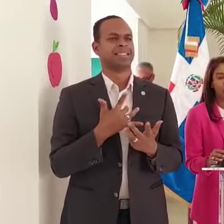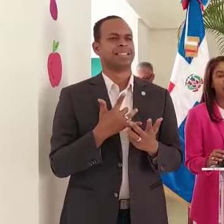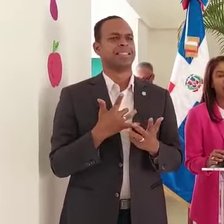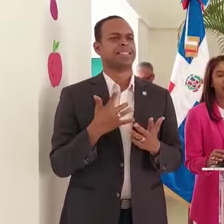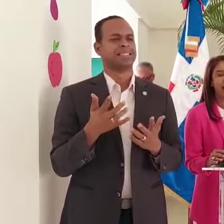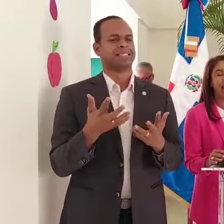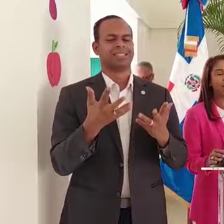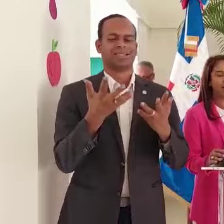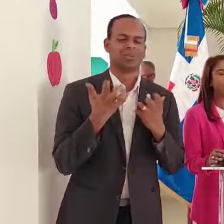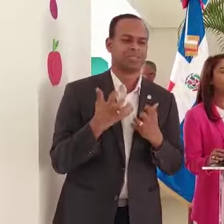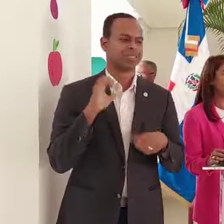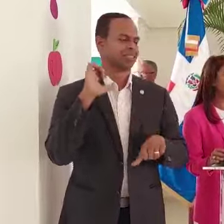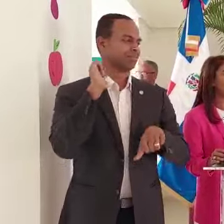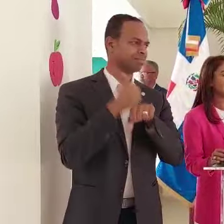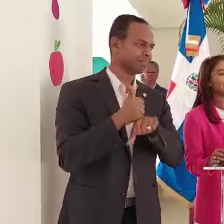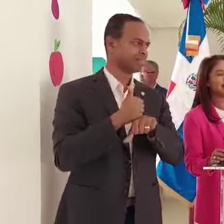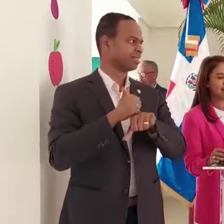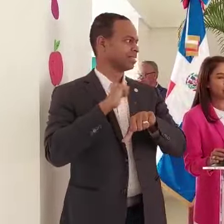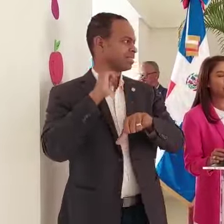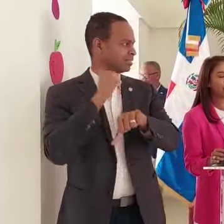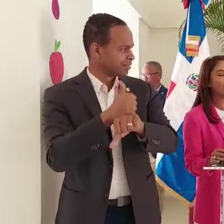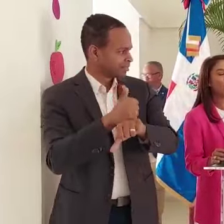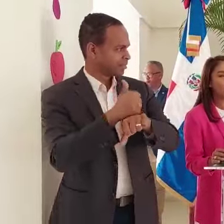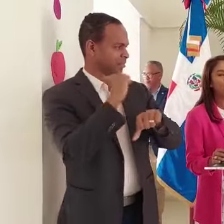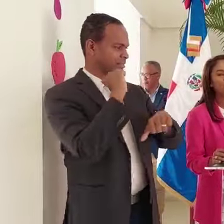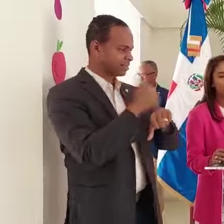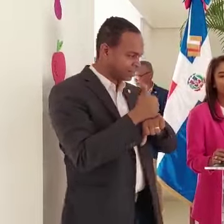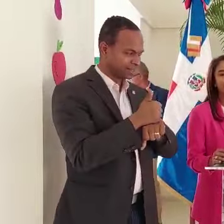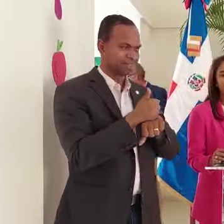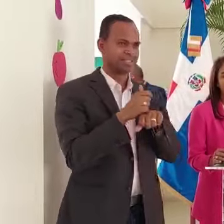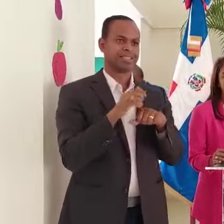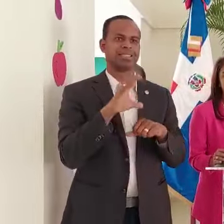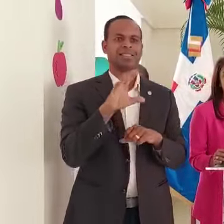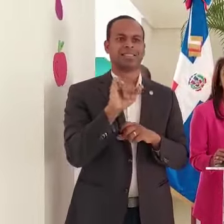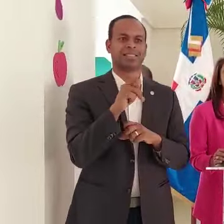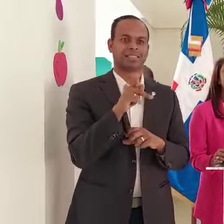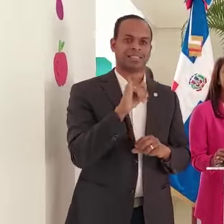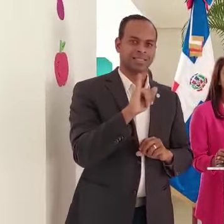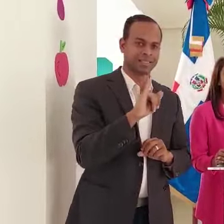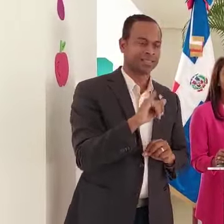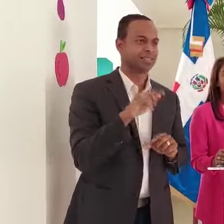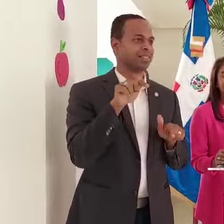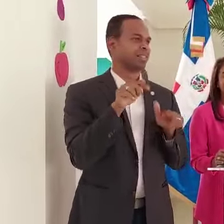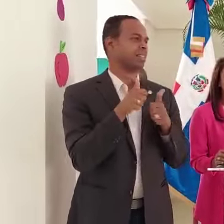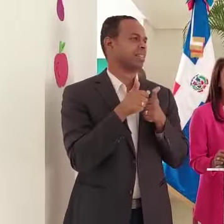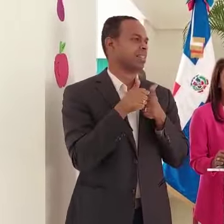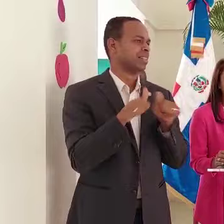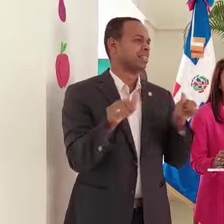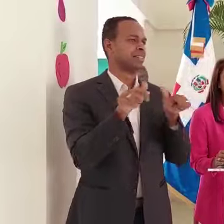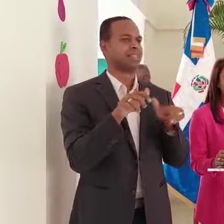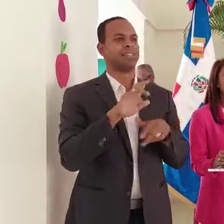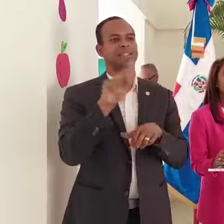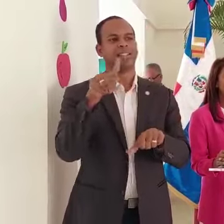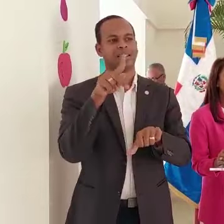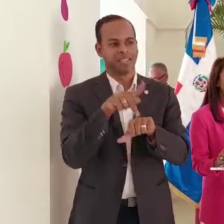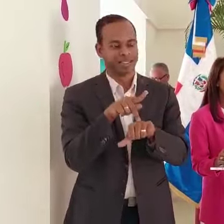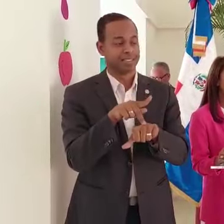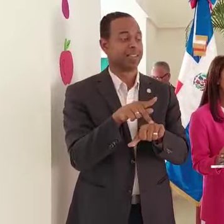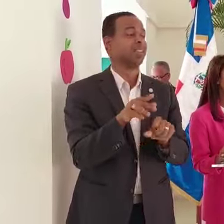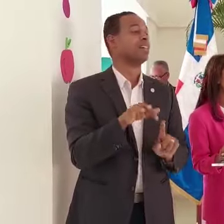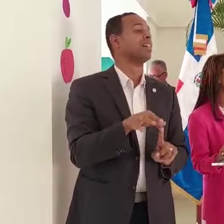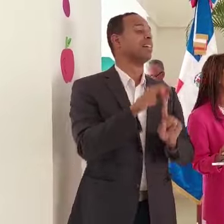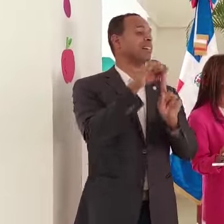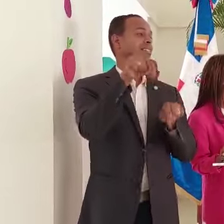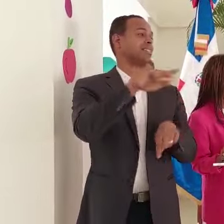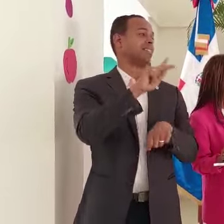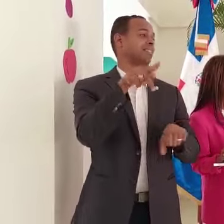adora aperturar siempre un centro CAIPI en cualquier provincia y en